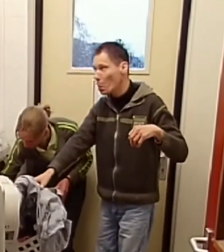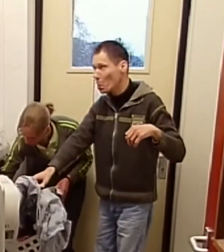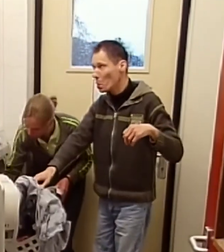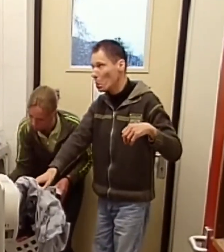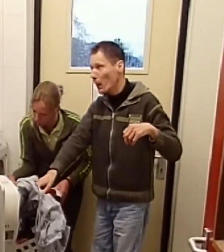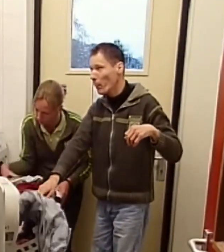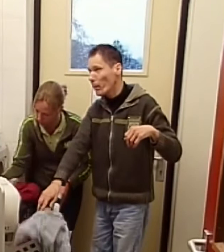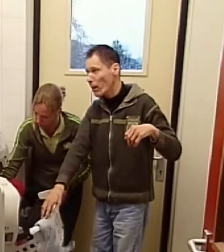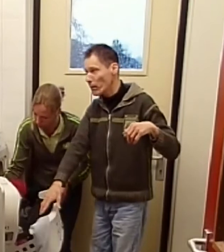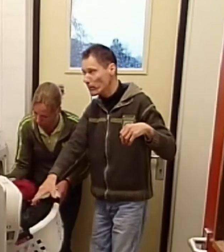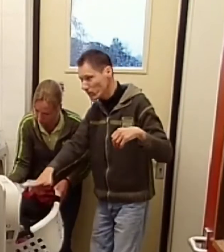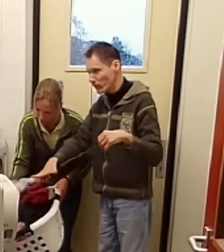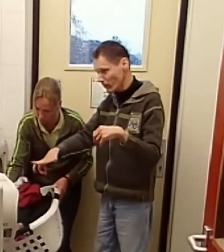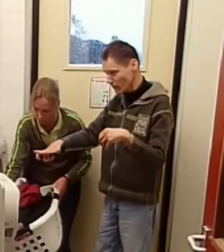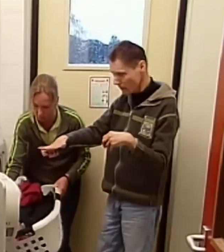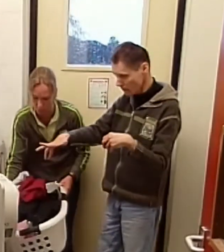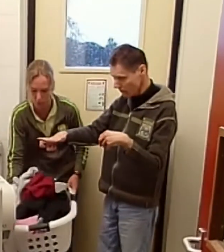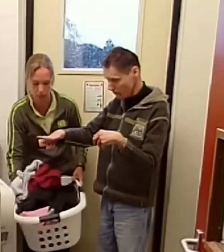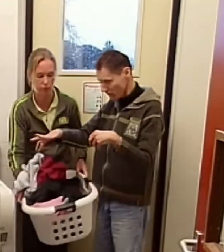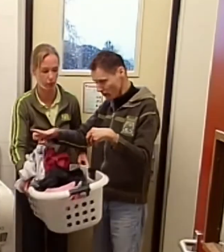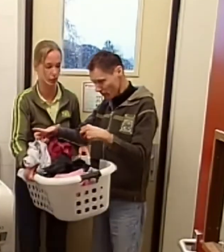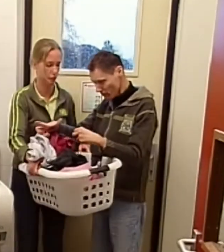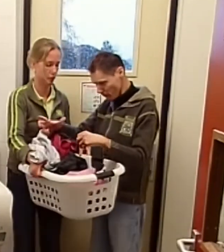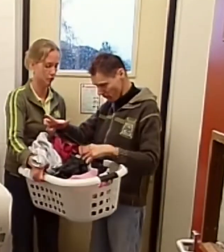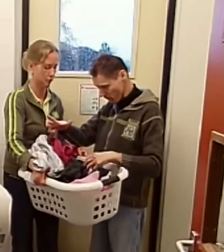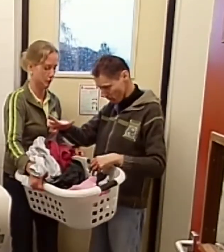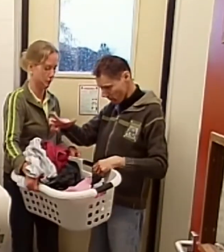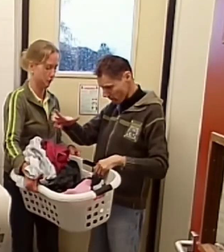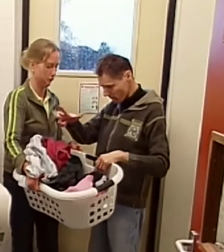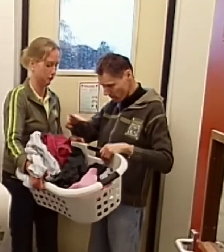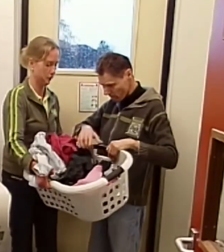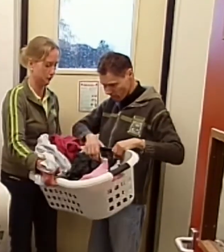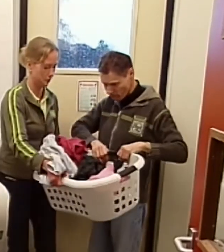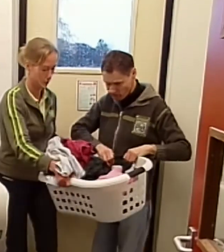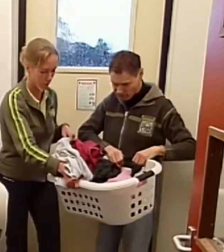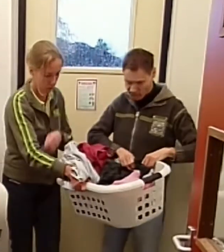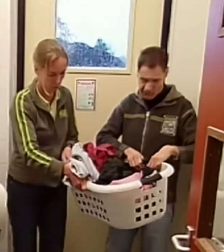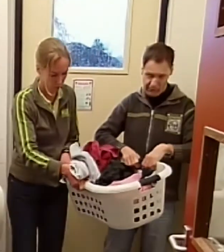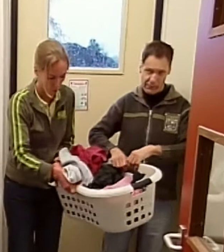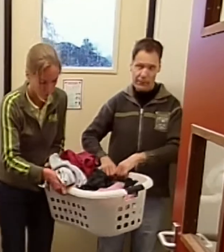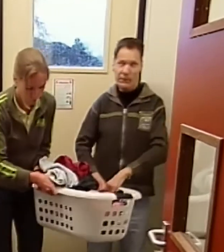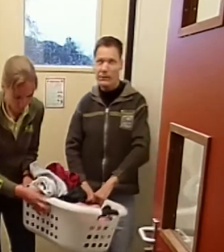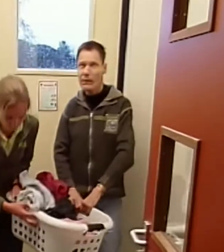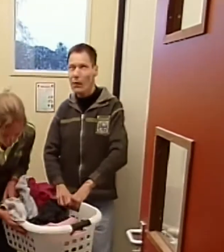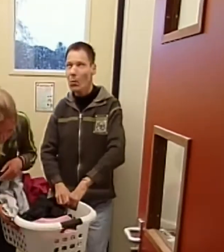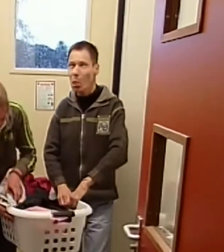Als Ron en Vrouwtje samen de was uit de machine halen, maakt de orthopedagoog hiervan opnames. Dit wordt gebruikt voor een